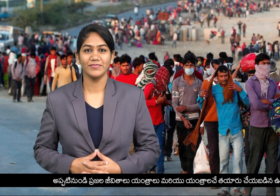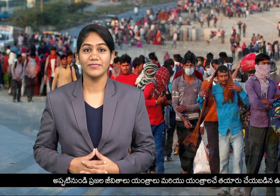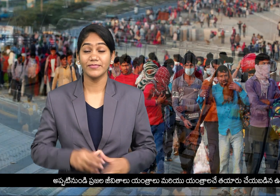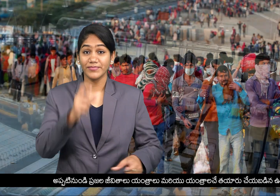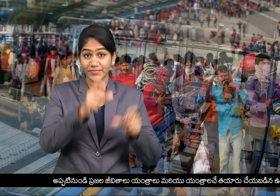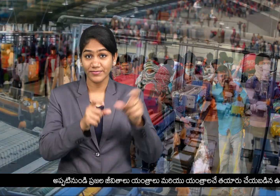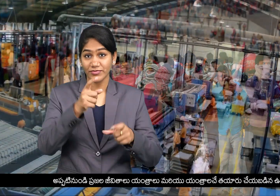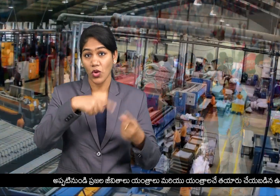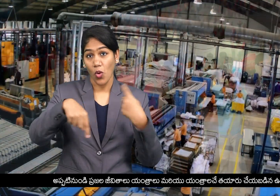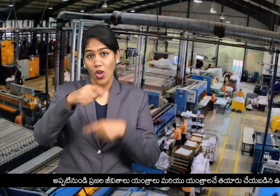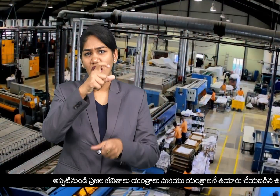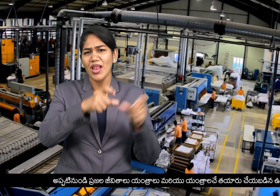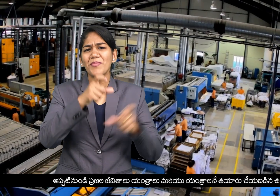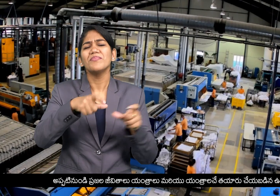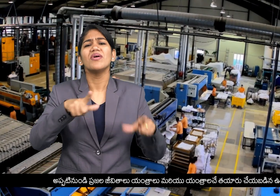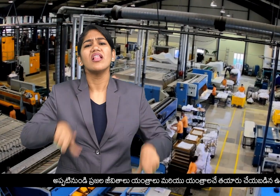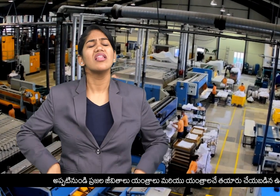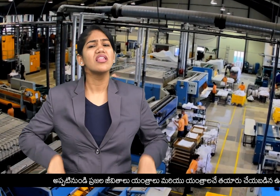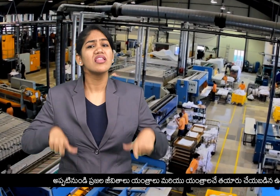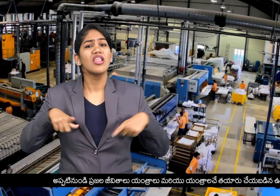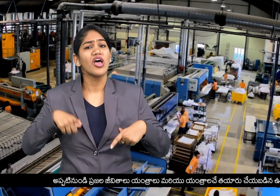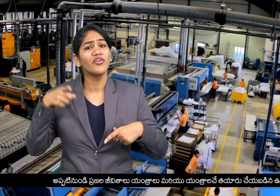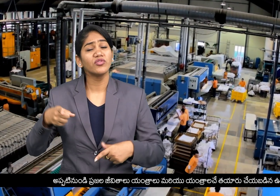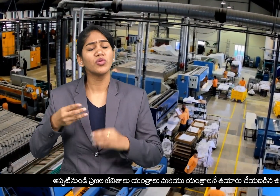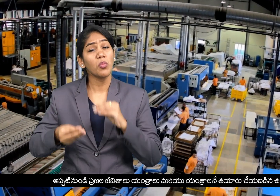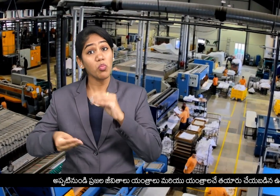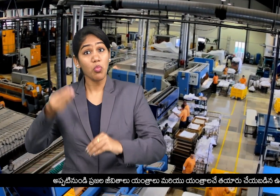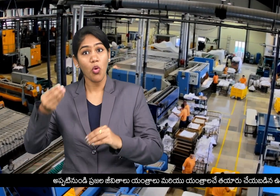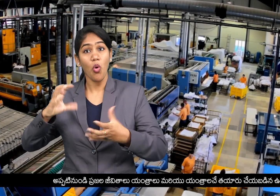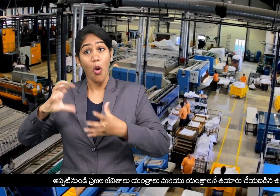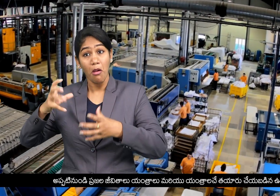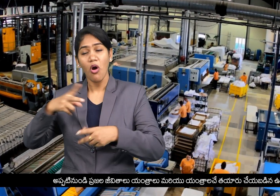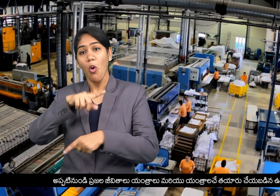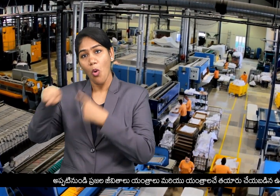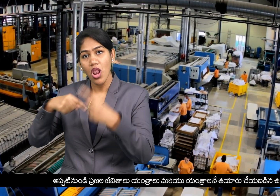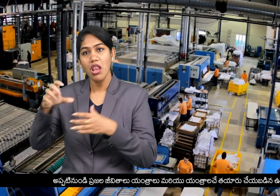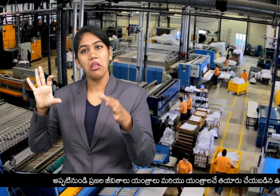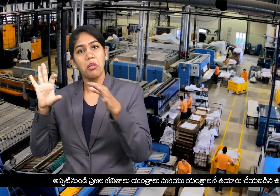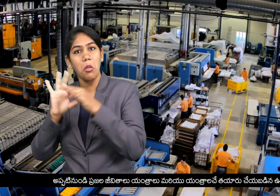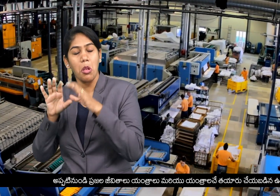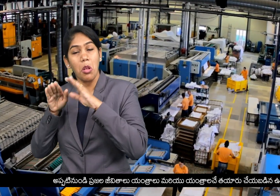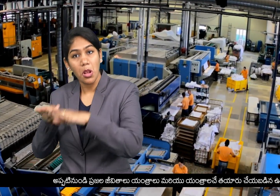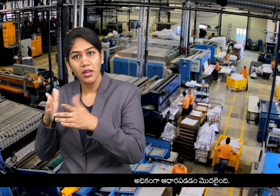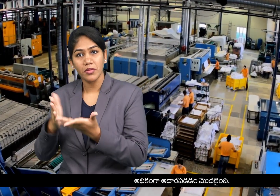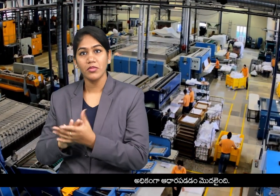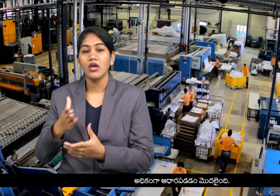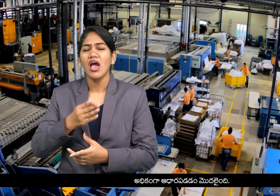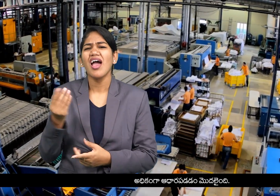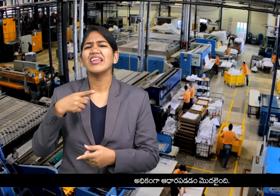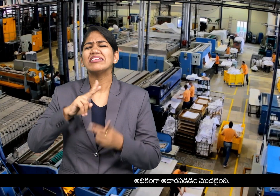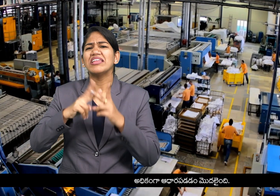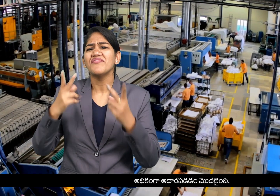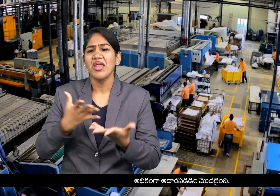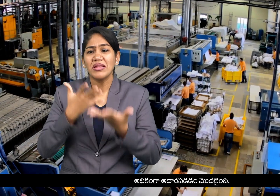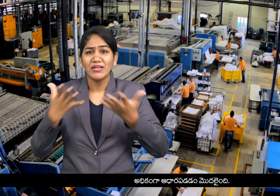అప్పటి నుండి ప్రజల జీవితాలు యంత్రాలు మరియు యంత్రాలచే తయారు చేయబడిన ఉత్పత్తులపైన అధికంగా ఆధారపడటం